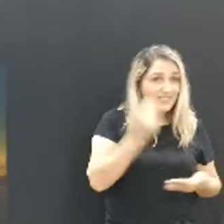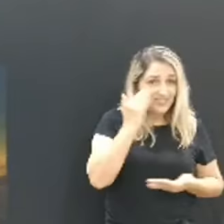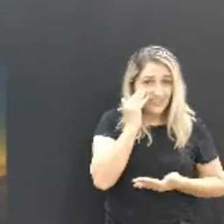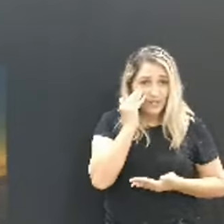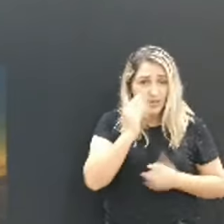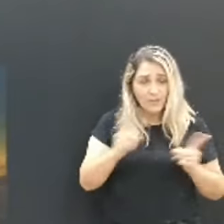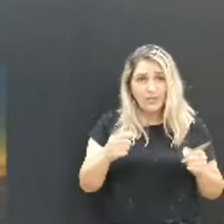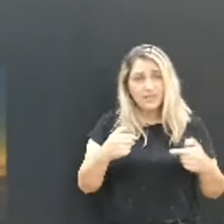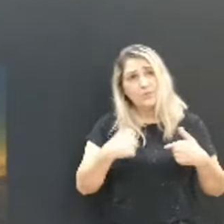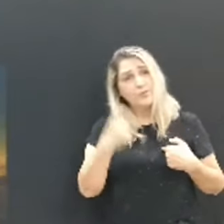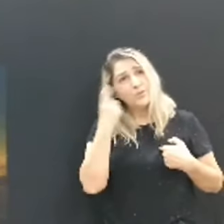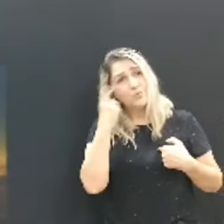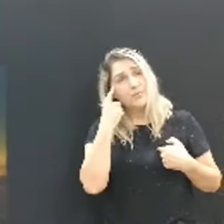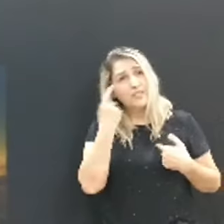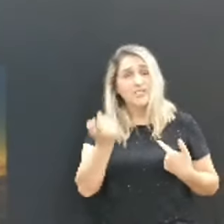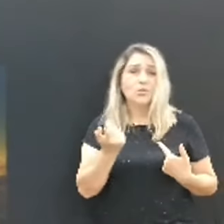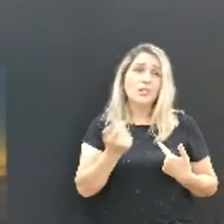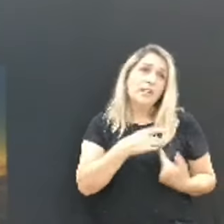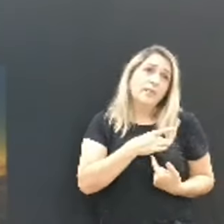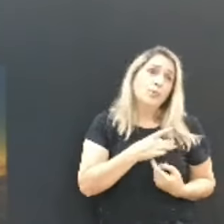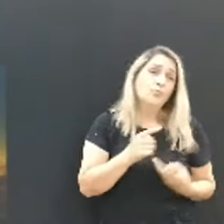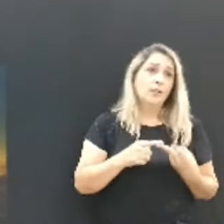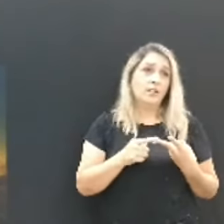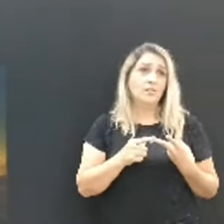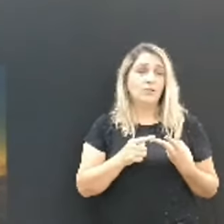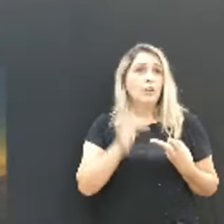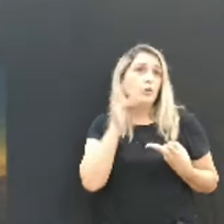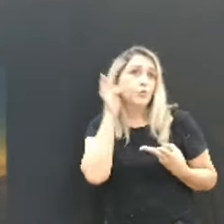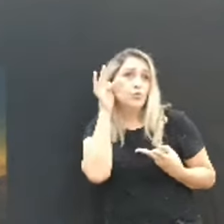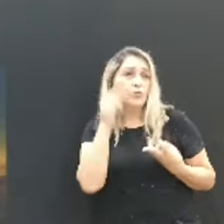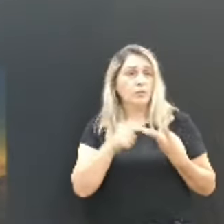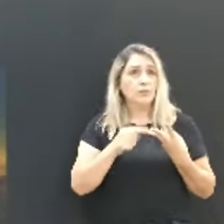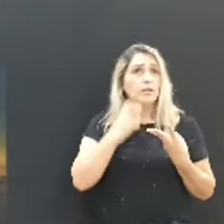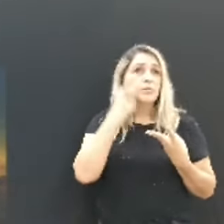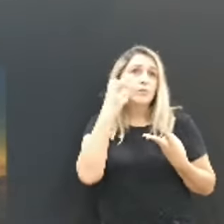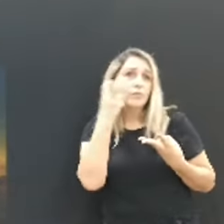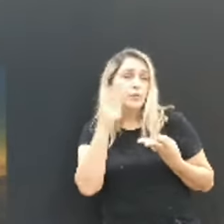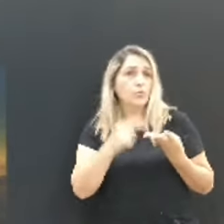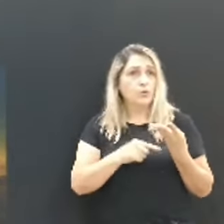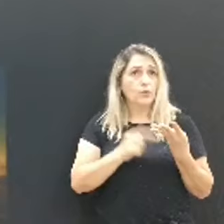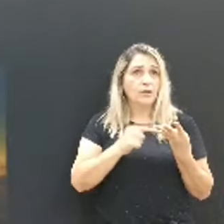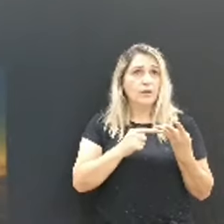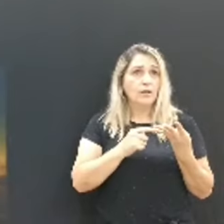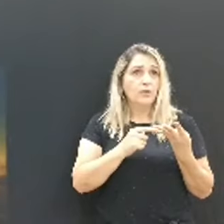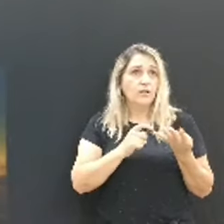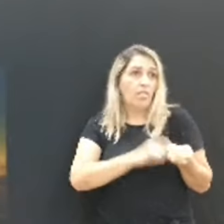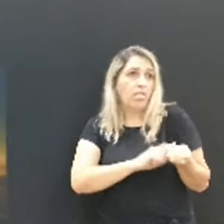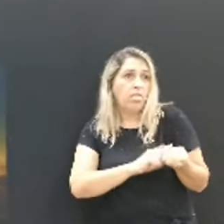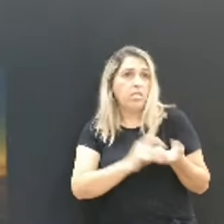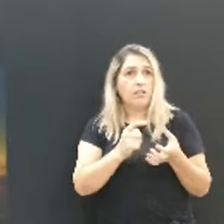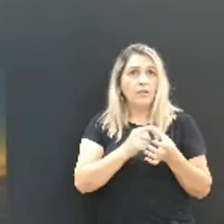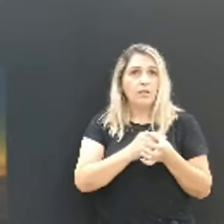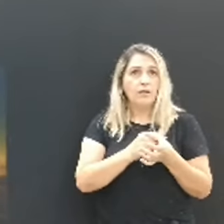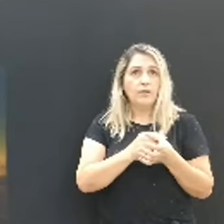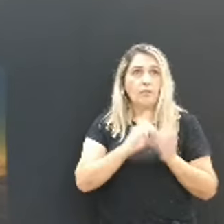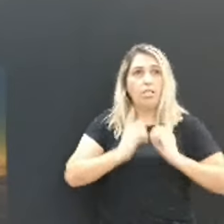dependentes dEle. O Senhor quer nos auxiliar. Mas muitas vezes eu tenho vergonha, eu estou